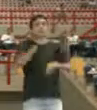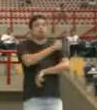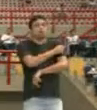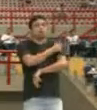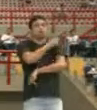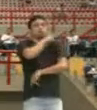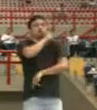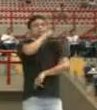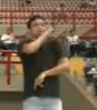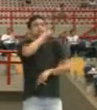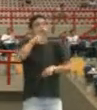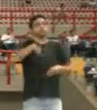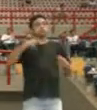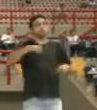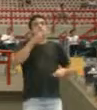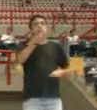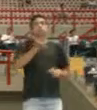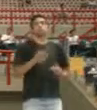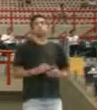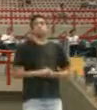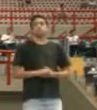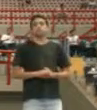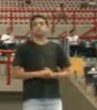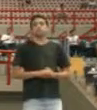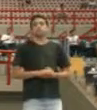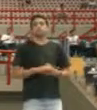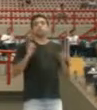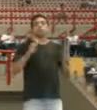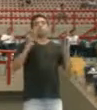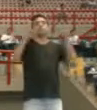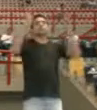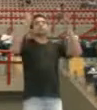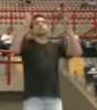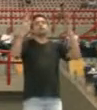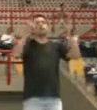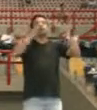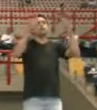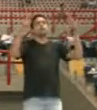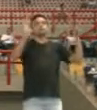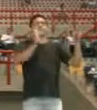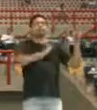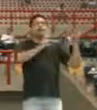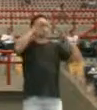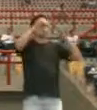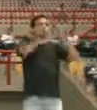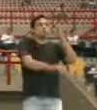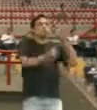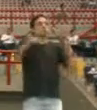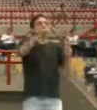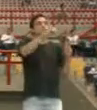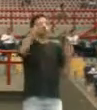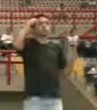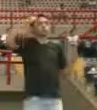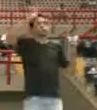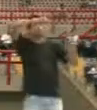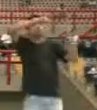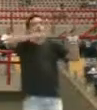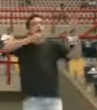ensino médio consiga sugerir. Não vão colocar um tema absolutamente técnico que vocês não consigam